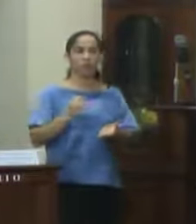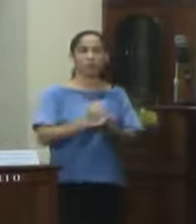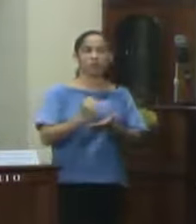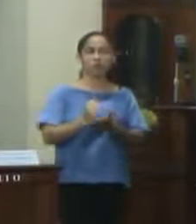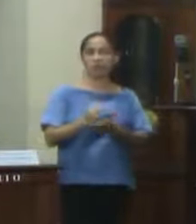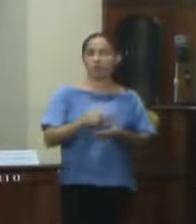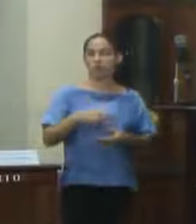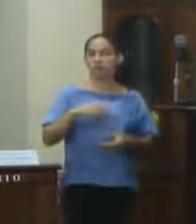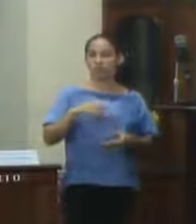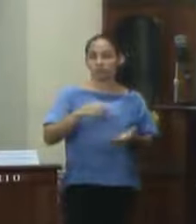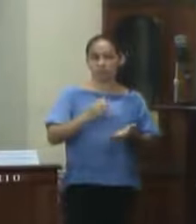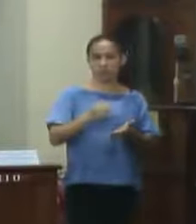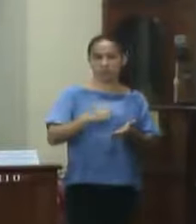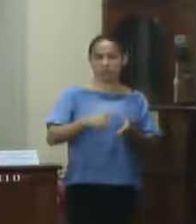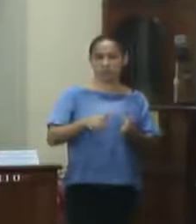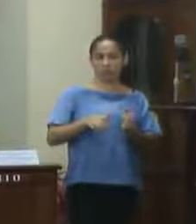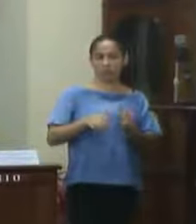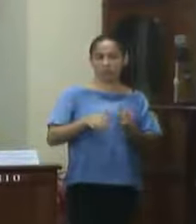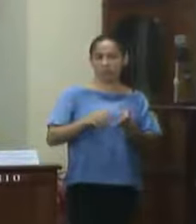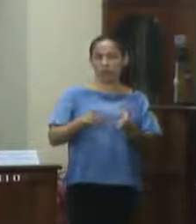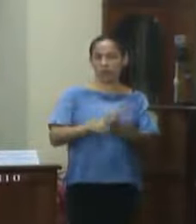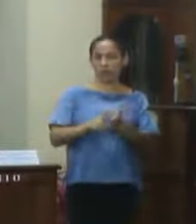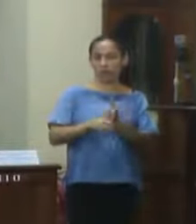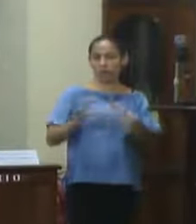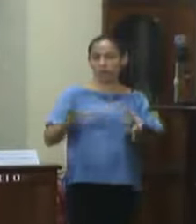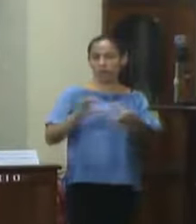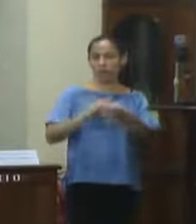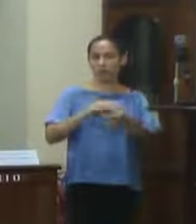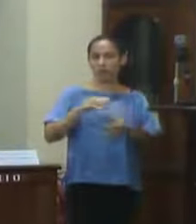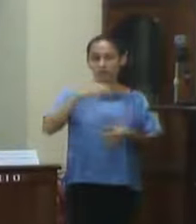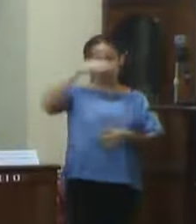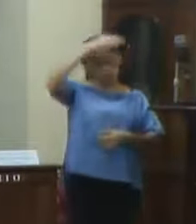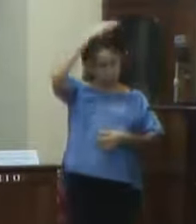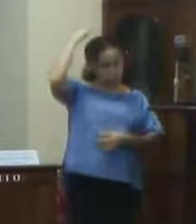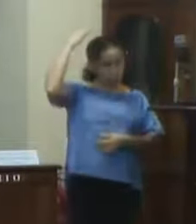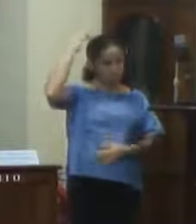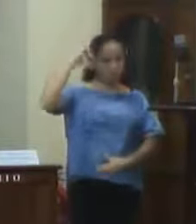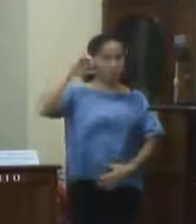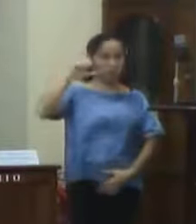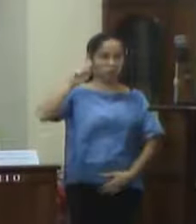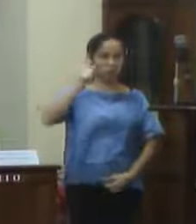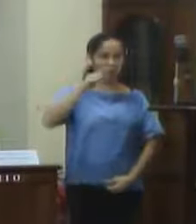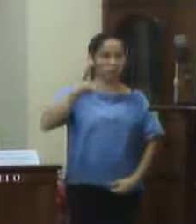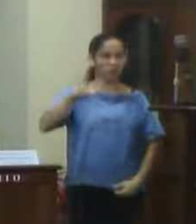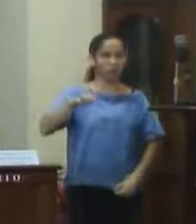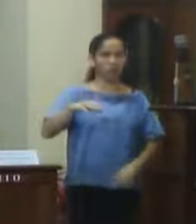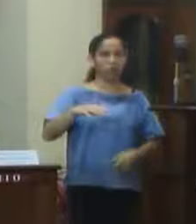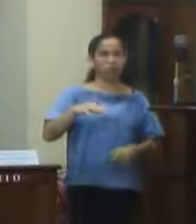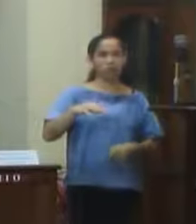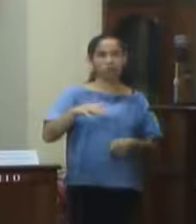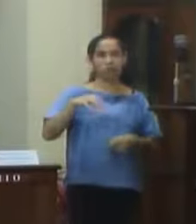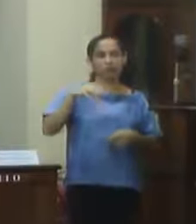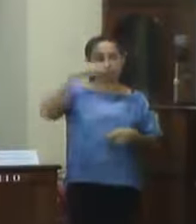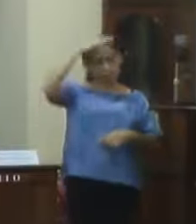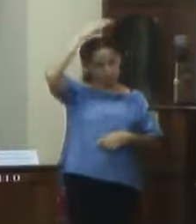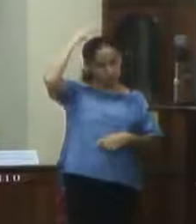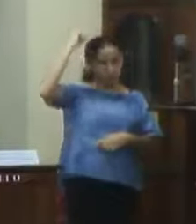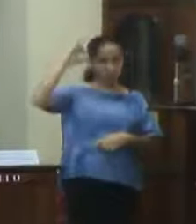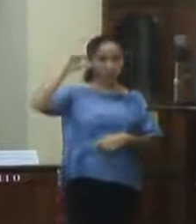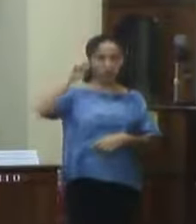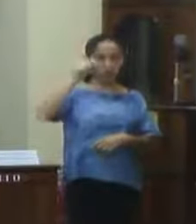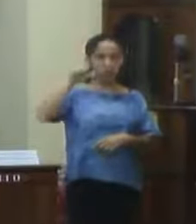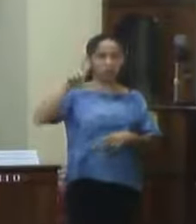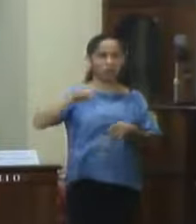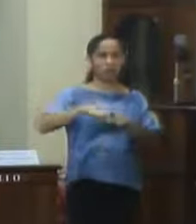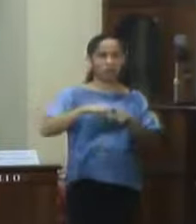celebrar termo de cooperação ou convênio com a Irmandade Santa Isabel da Santa Casa de Misericórdia da cidade de Rio Preto,